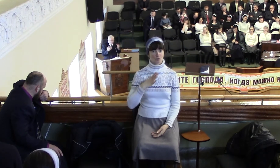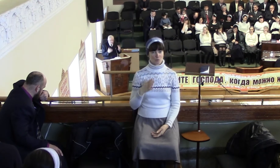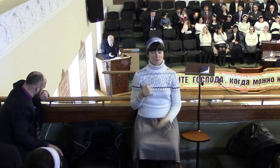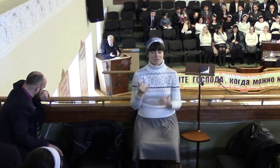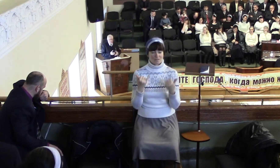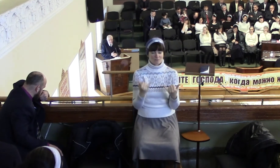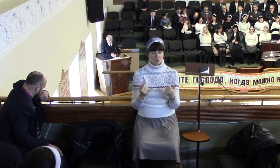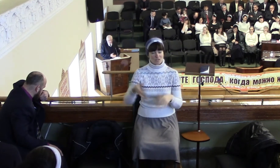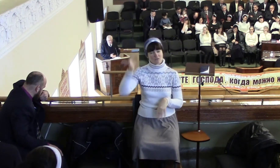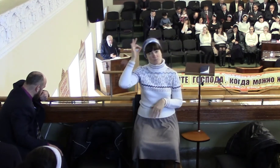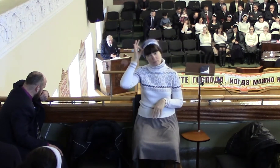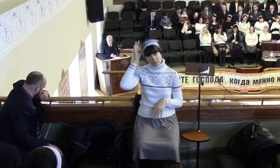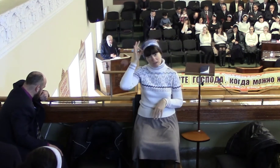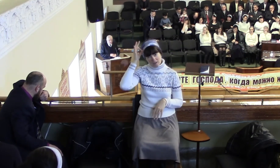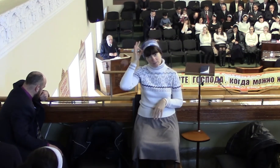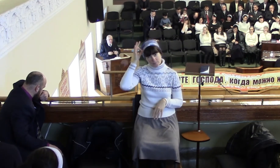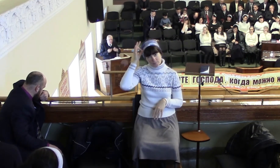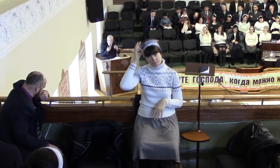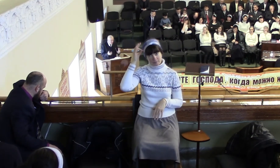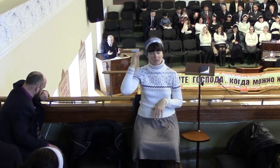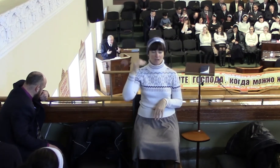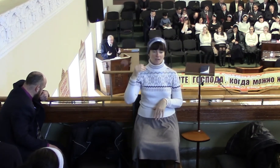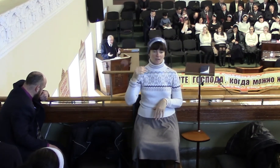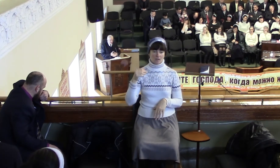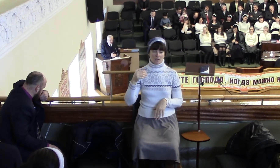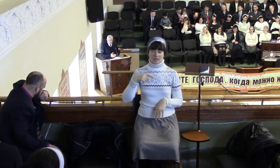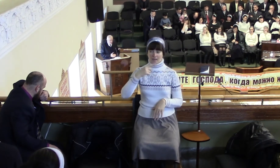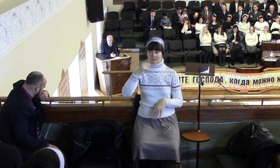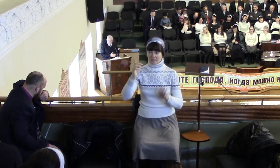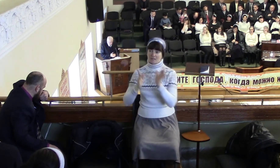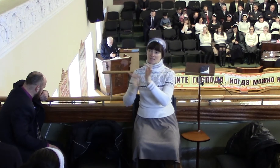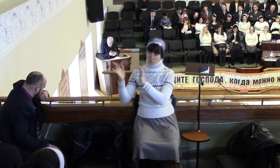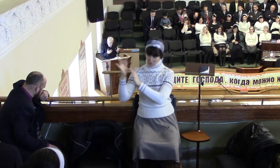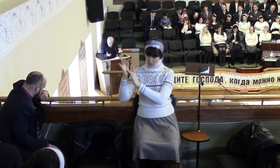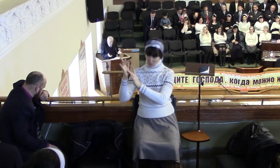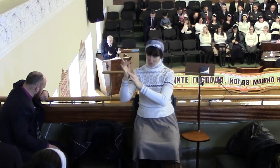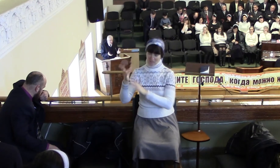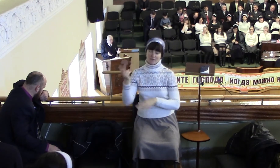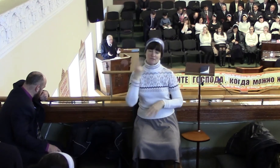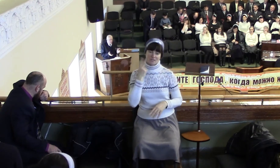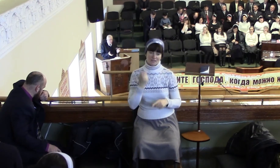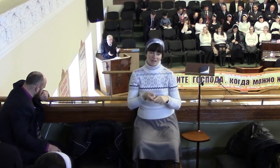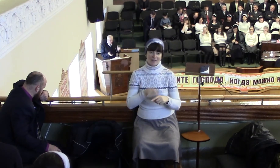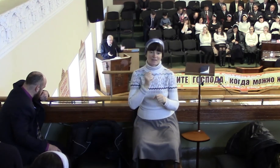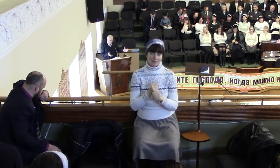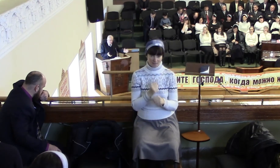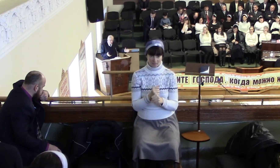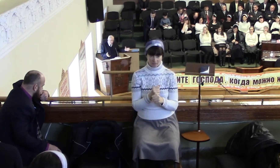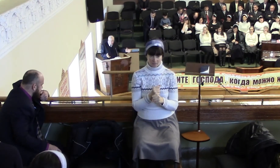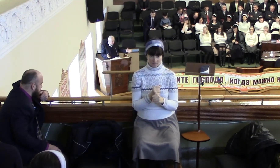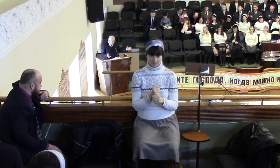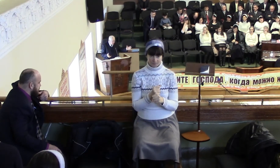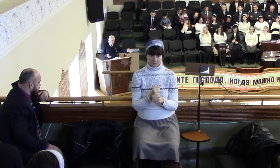было завещено Иисусом Христом, всякий раз это делать, всякий раз совершать